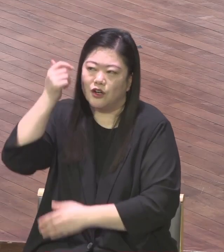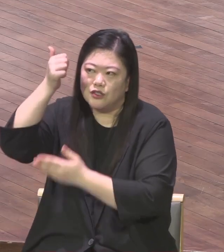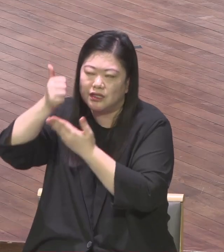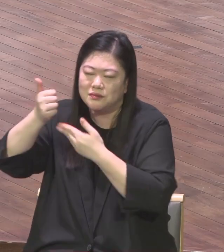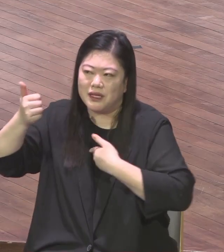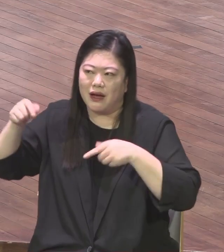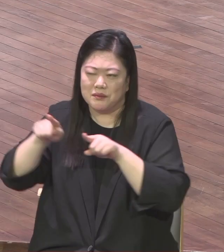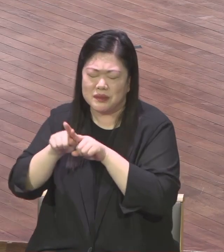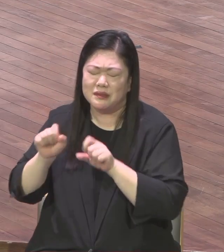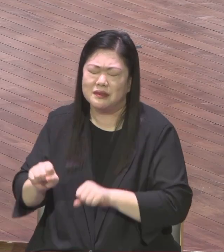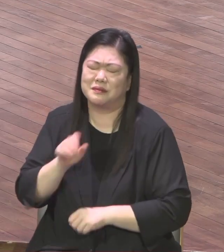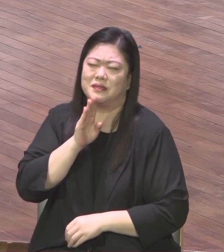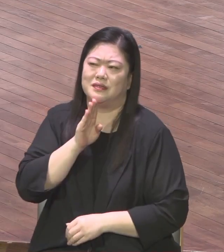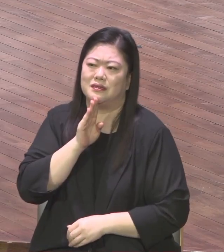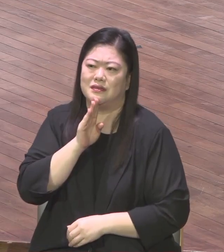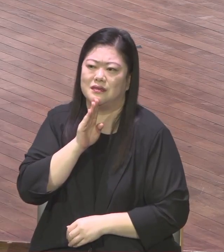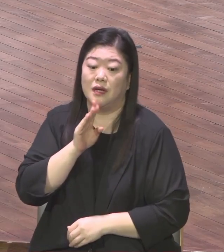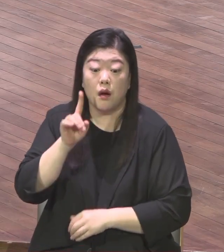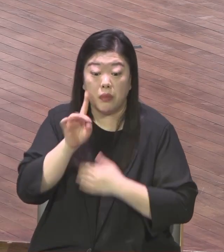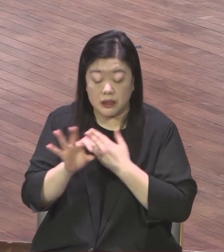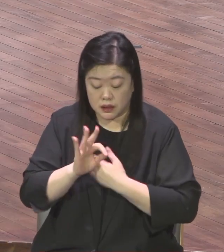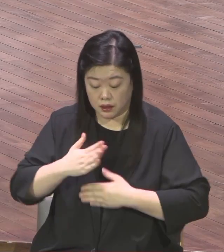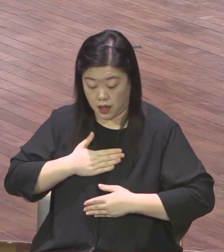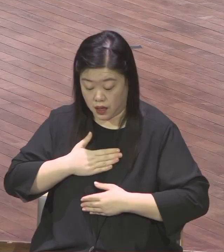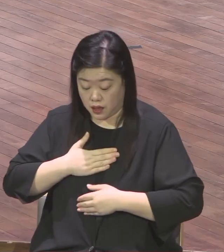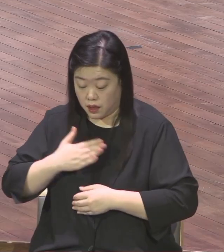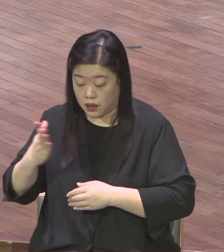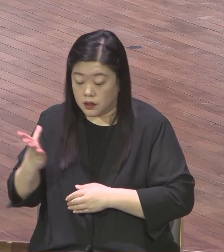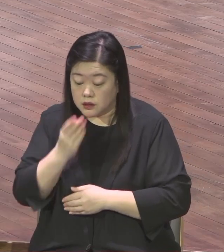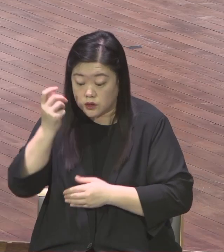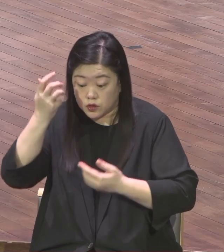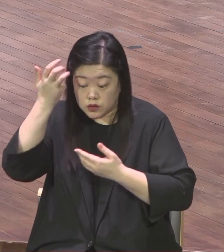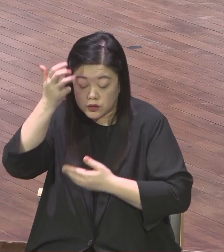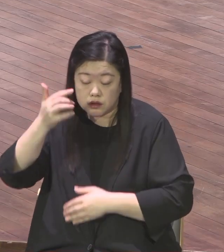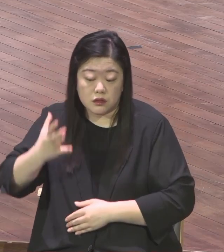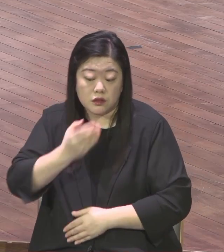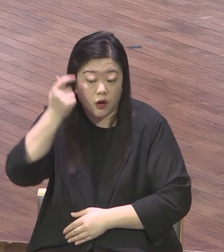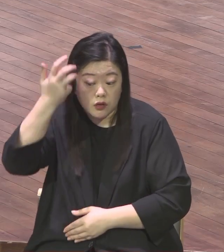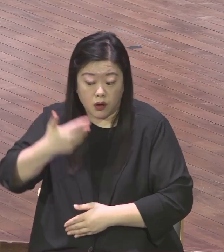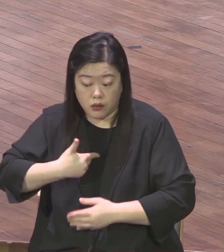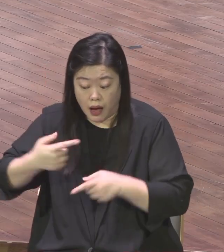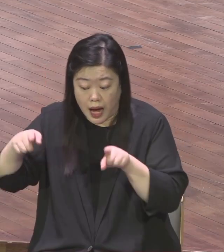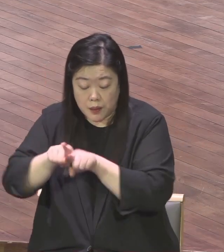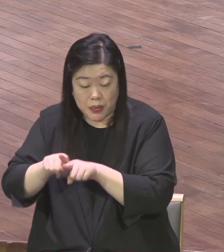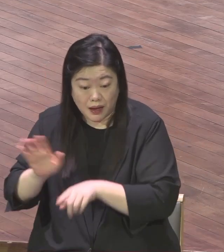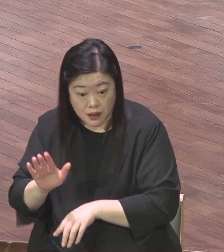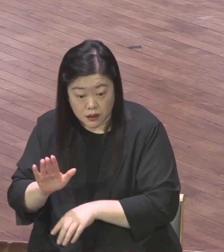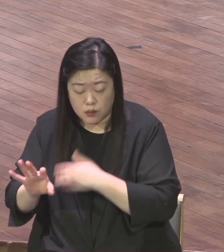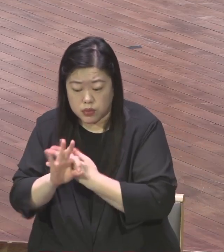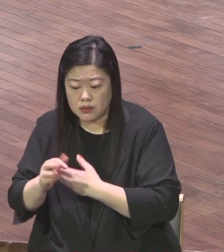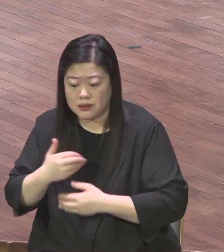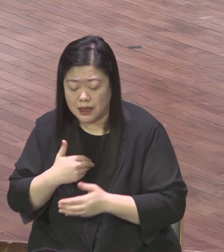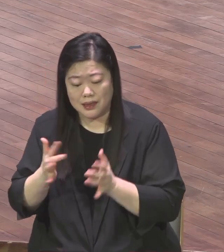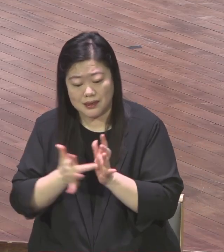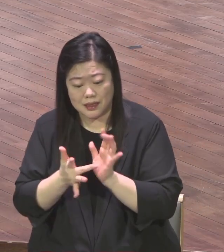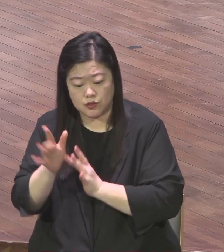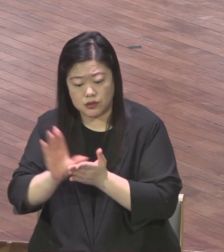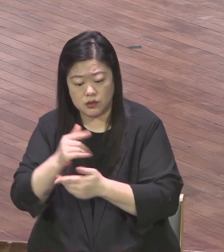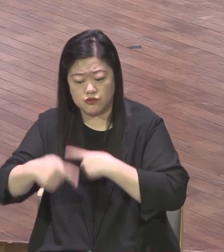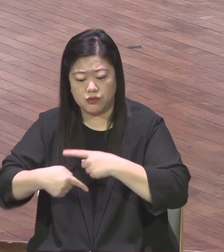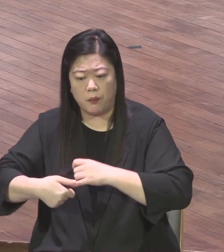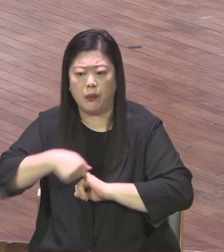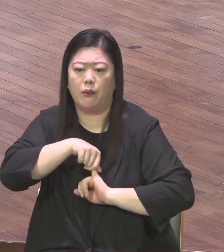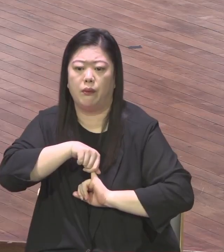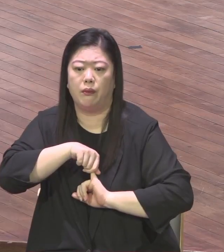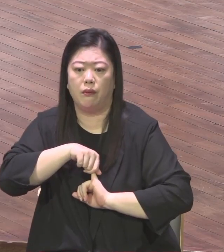성령이 아니고는 아무도 예수를 주라고 고백할 수 없고 예수 믿을 수 없고 교회 다니며 예배할 수가